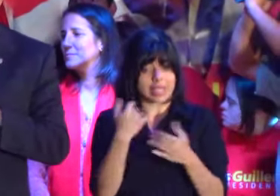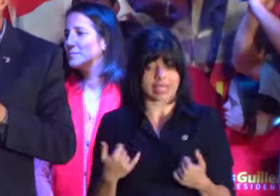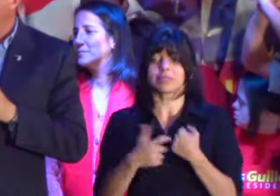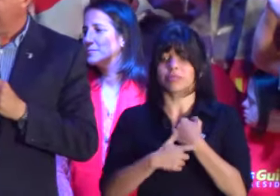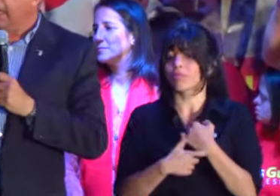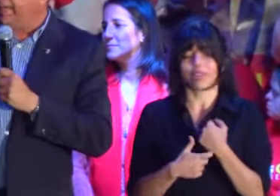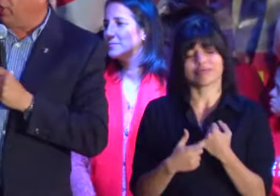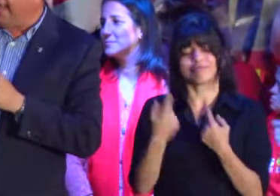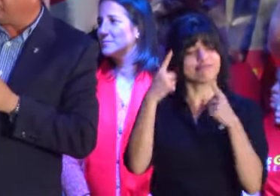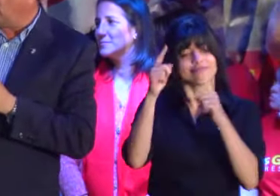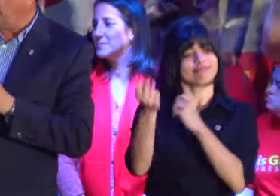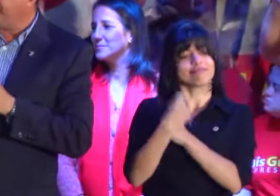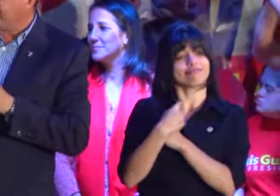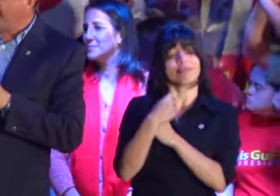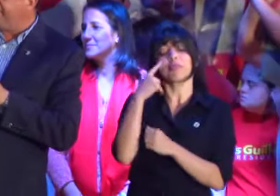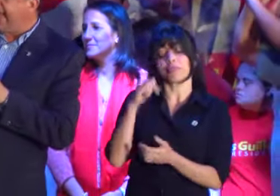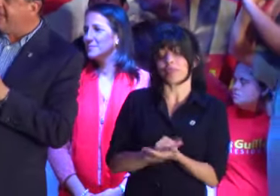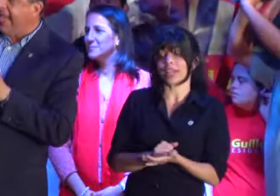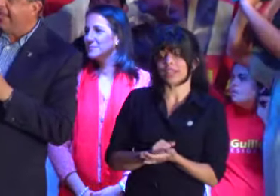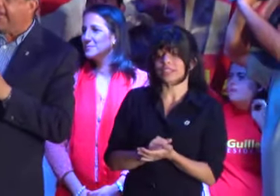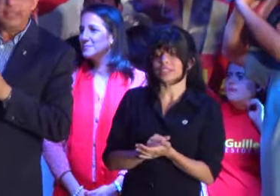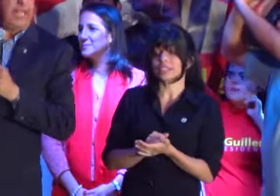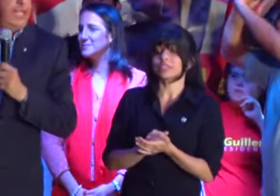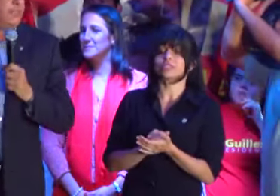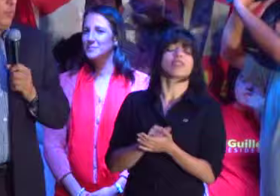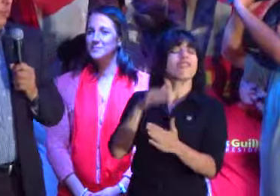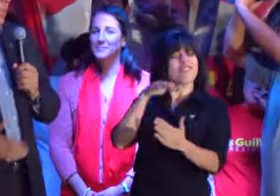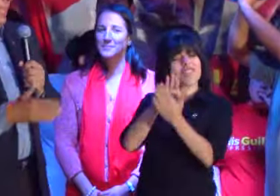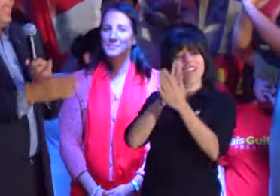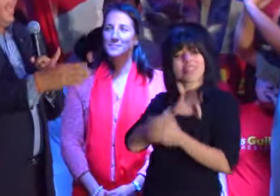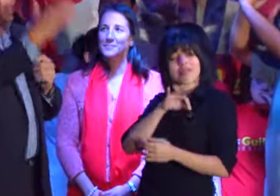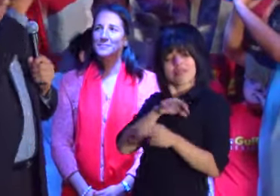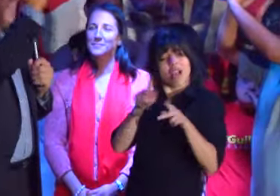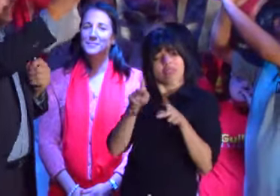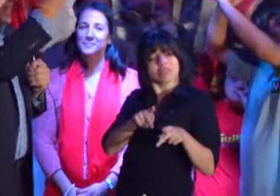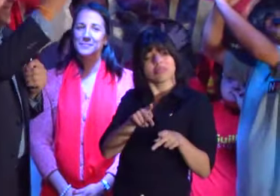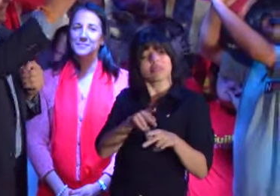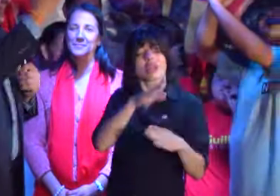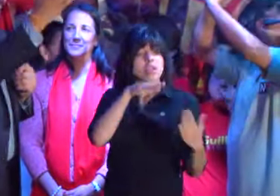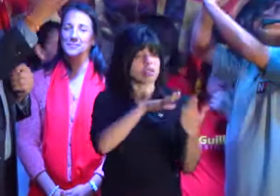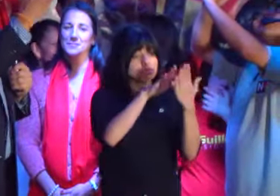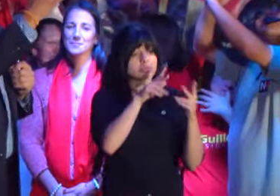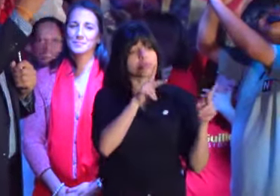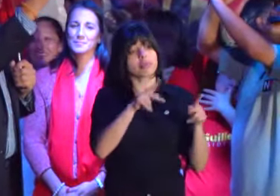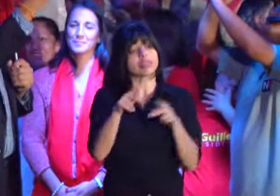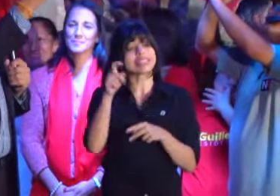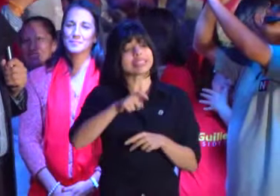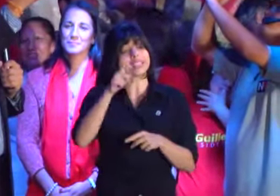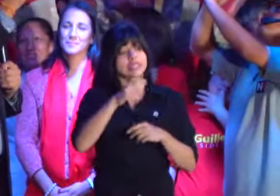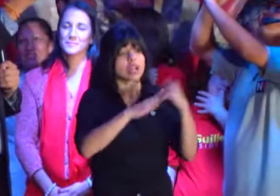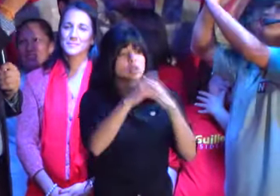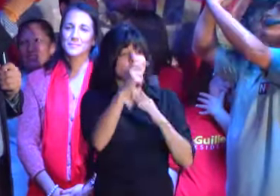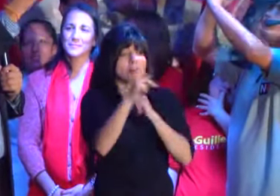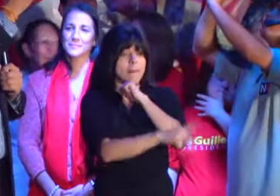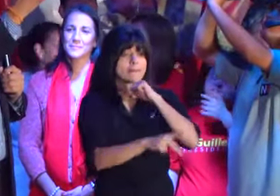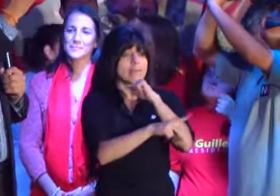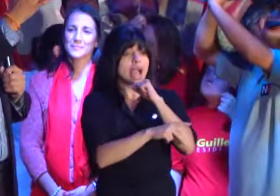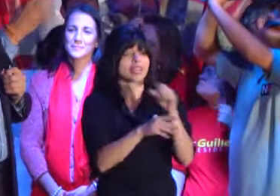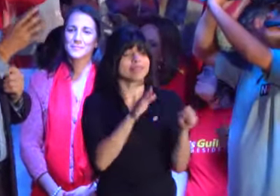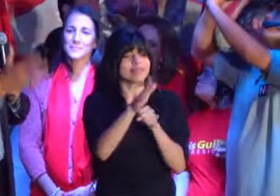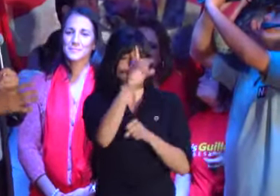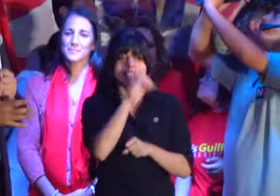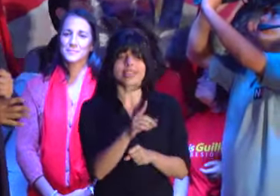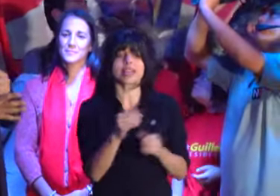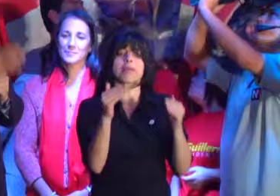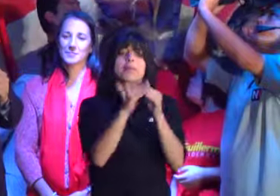ocasión. Y por eso, frente al clientelismo y ante la necesidad de construir una patria llena de dignidad